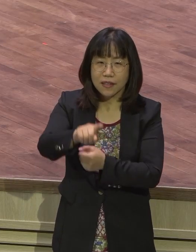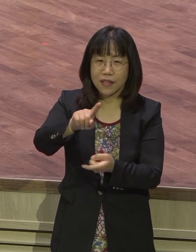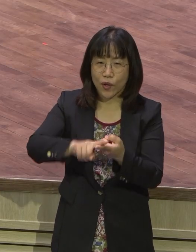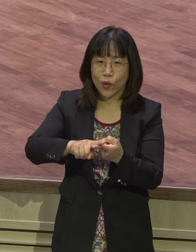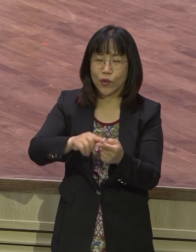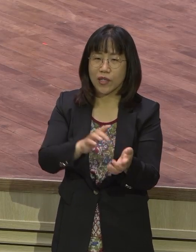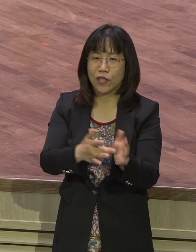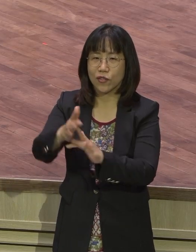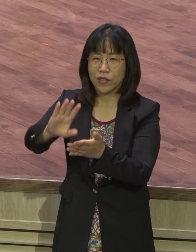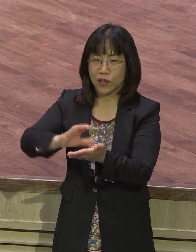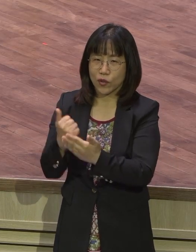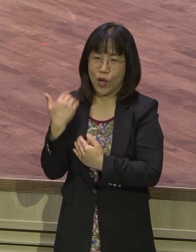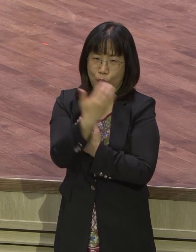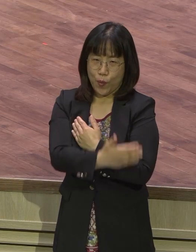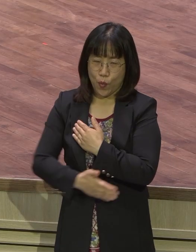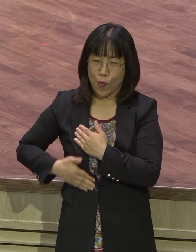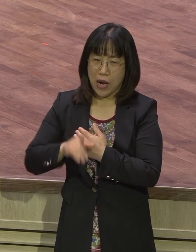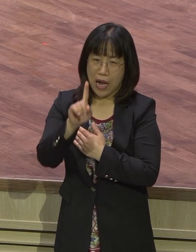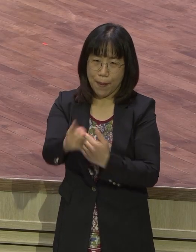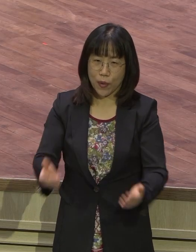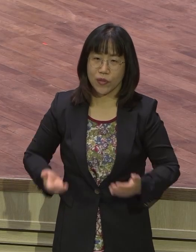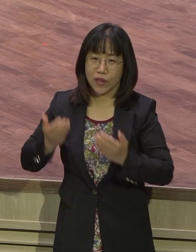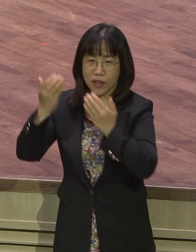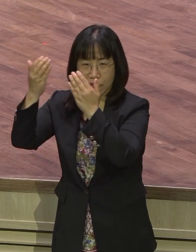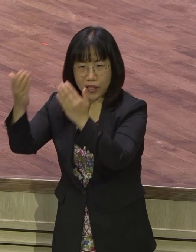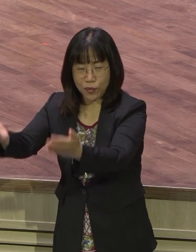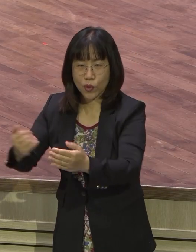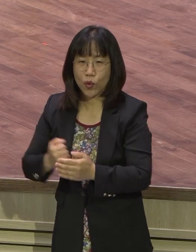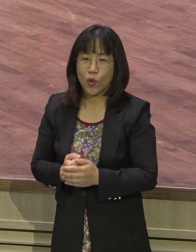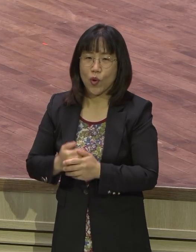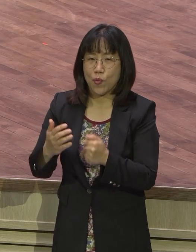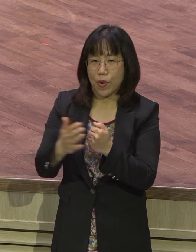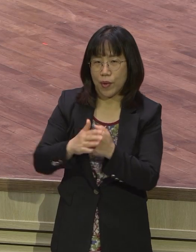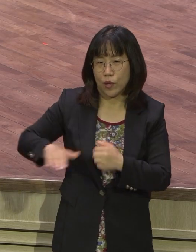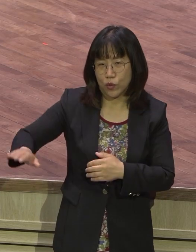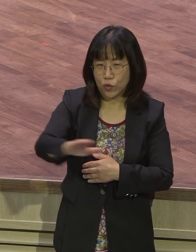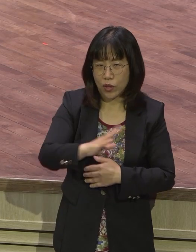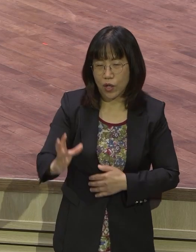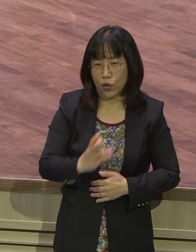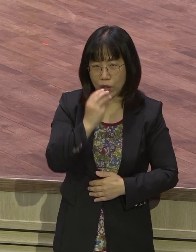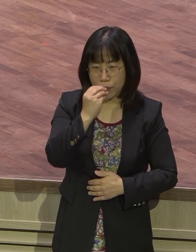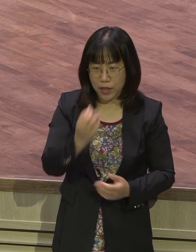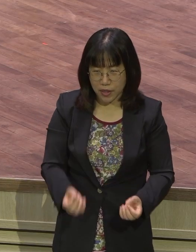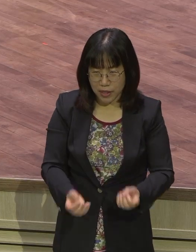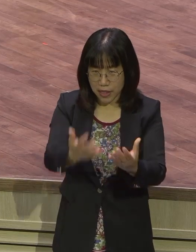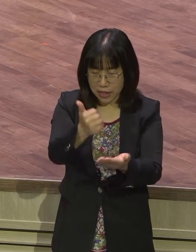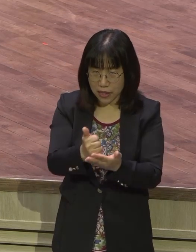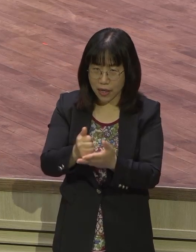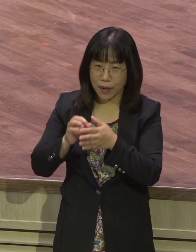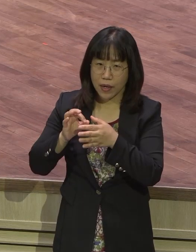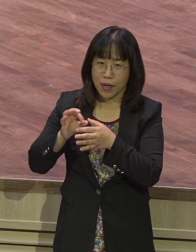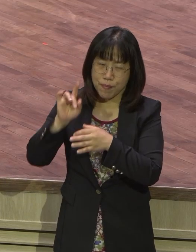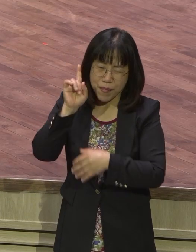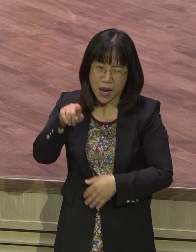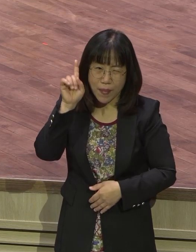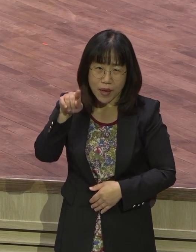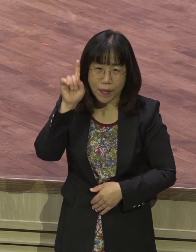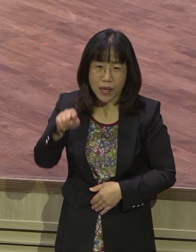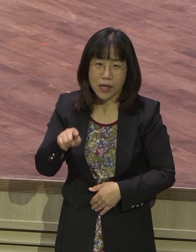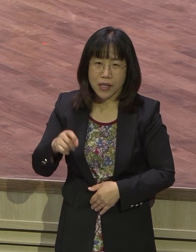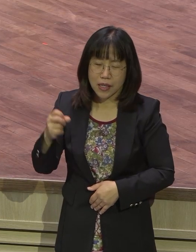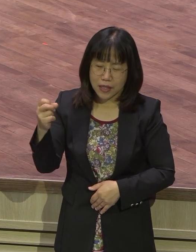그리스도의 몸을 단번에 들이심으로 말미암아 우리가 거룩함을 얻어놓으라 제사장마다 매일 서서 섬기며 자주